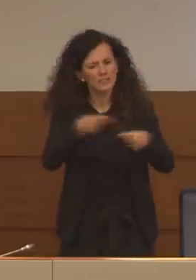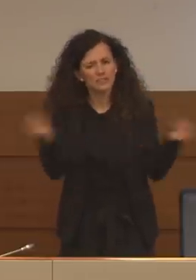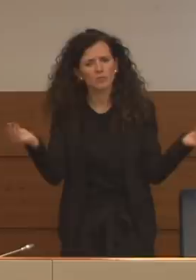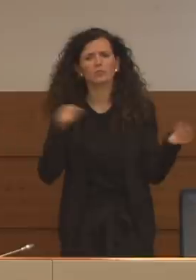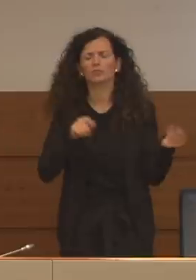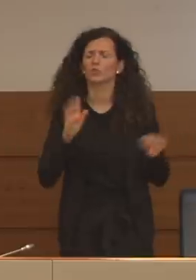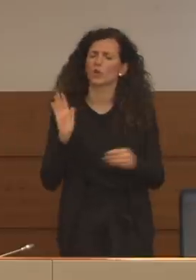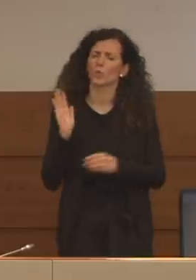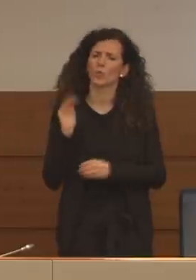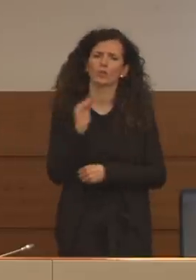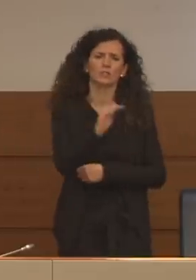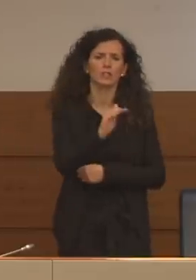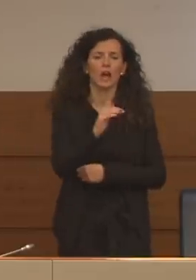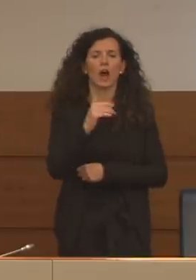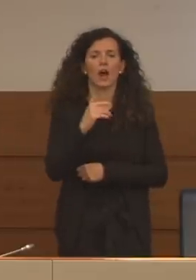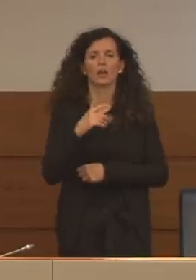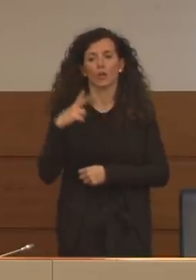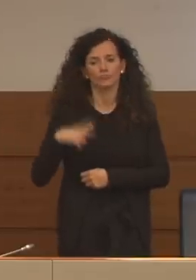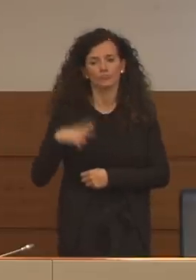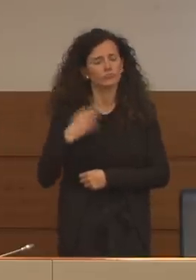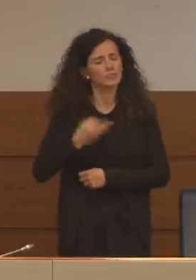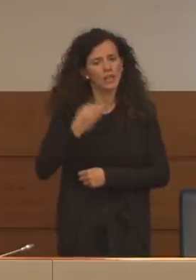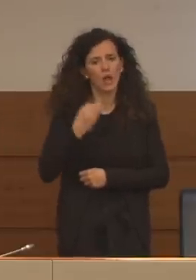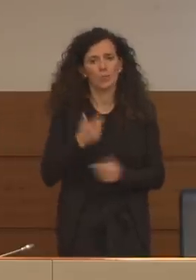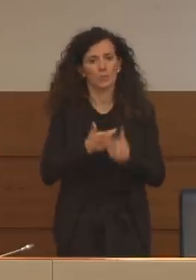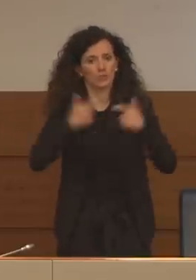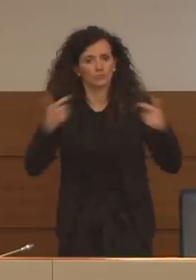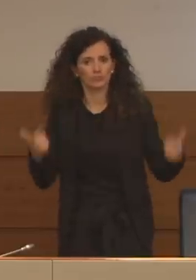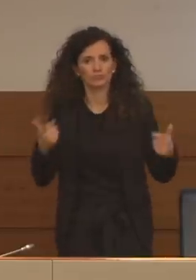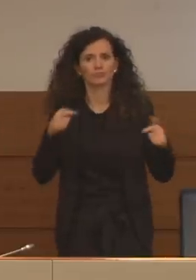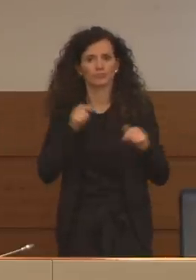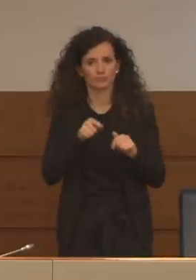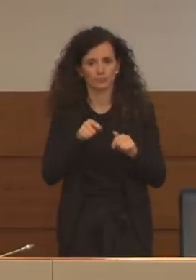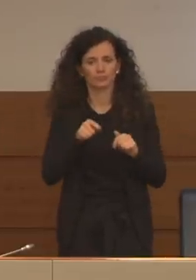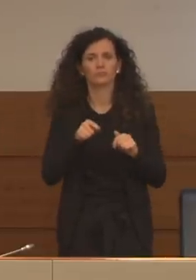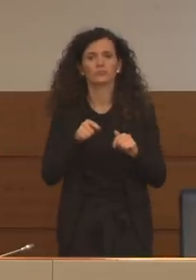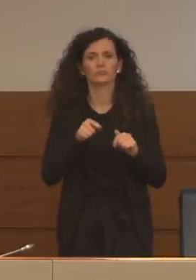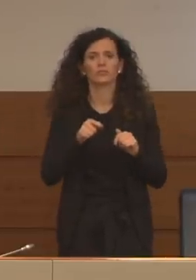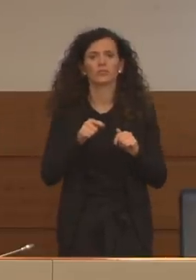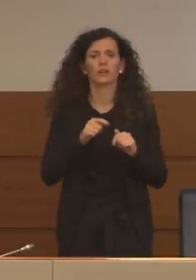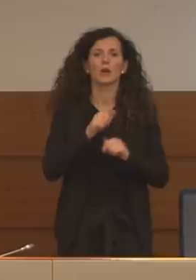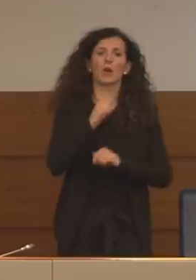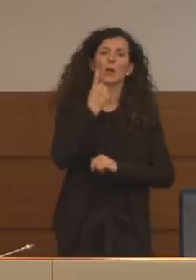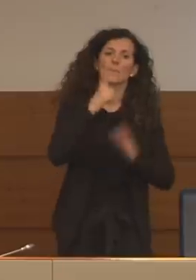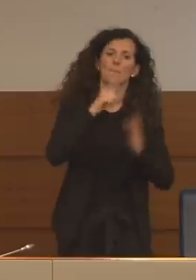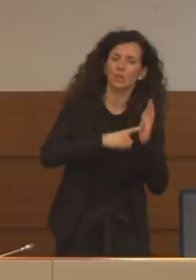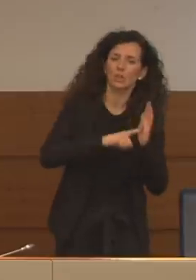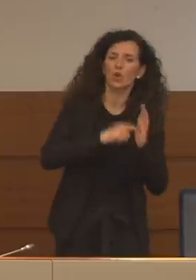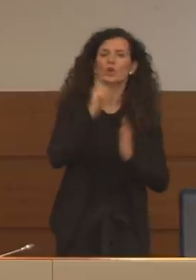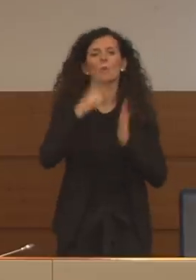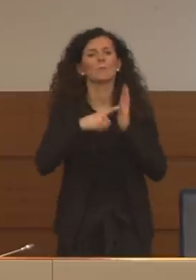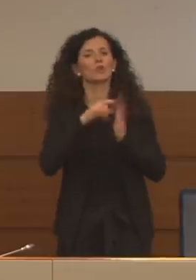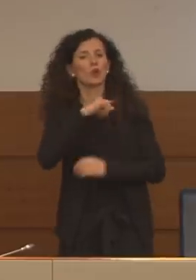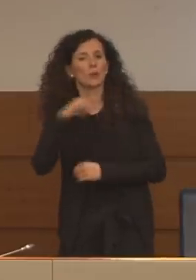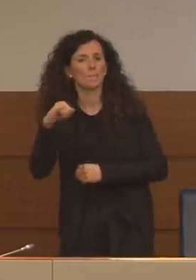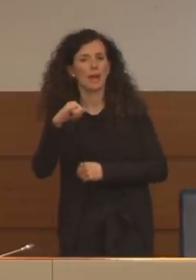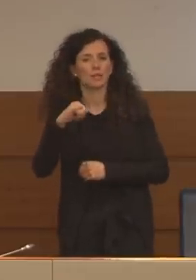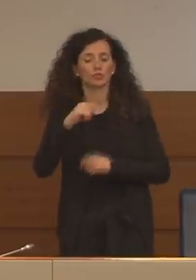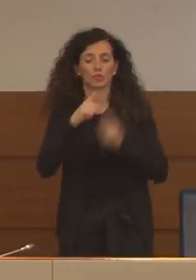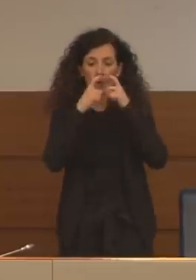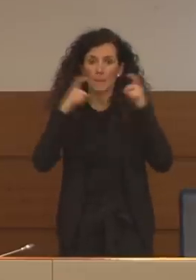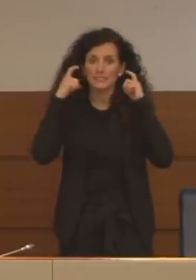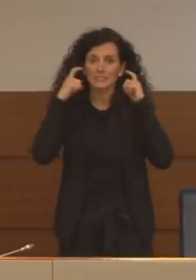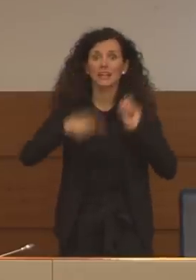che noi contiamo di implementare quanto prima che vada al milione al milione e mezzo di mascherine al